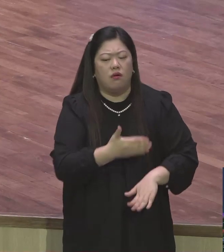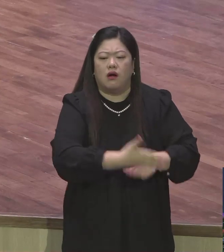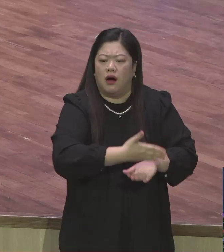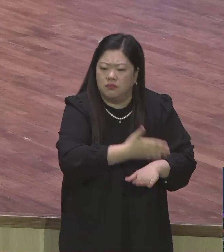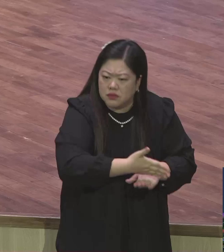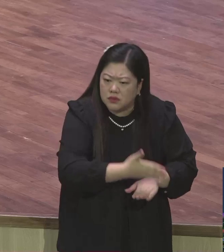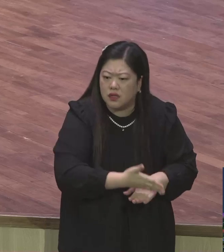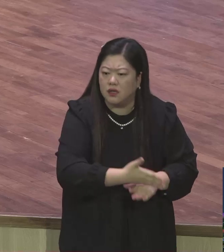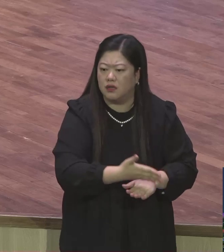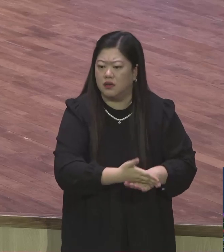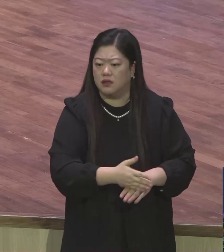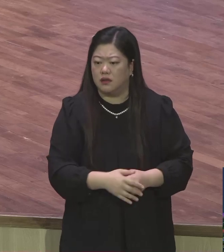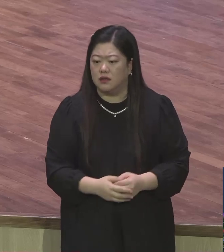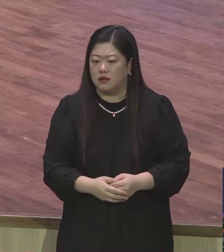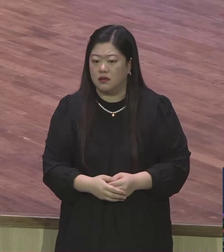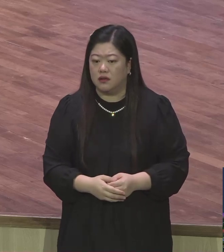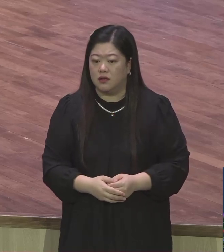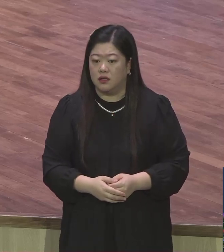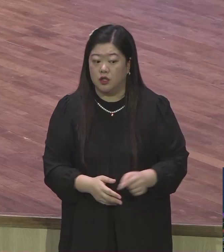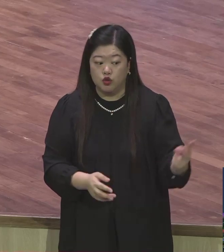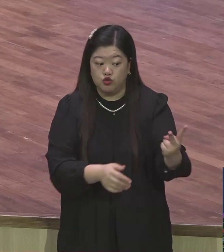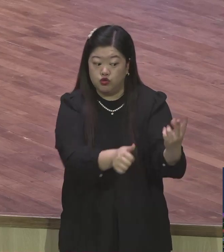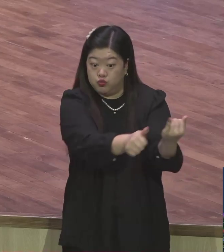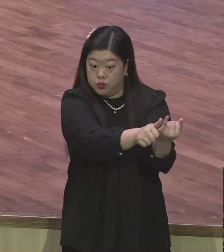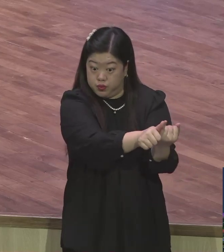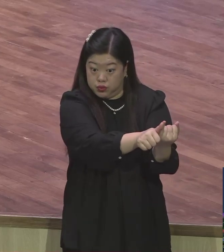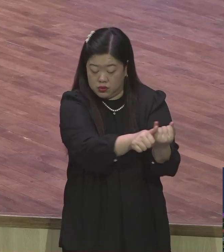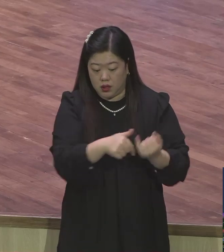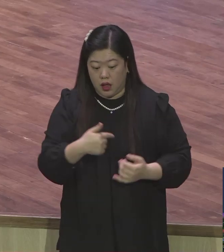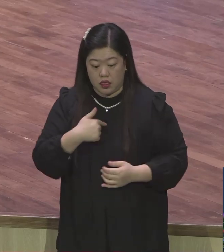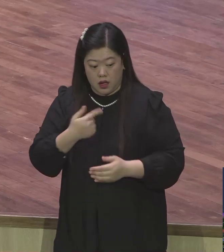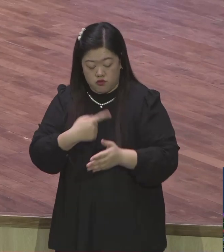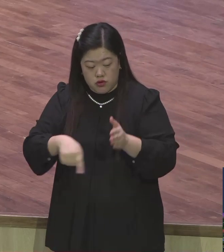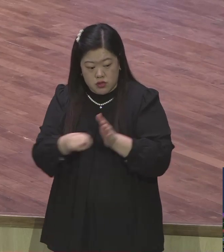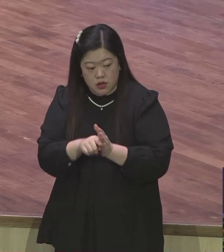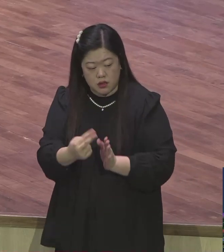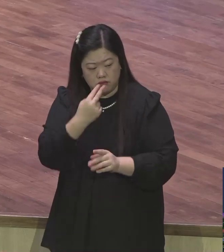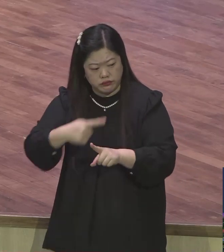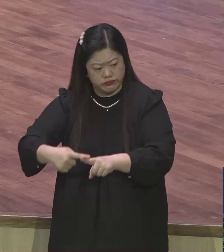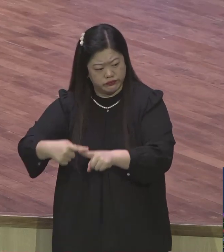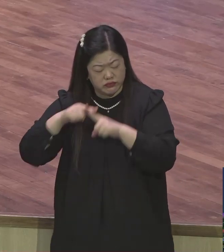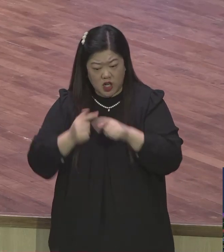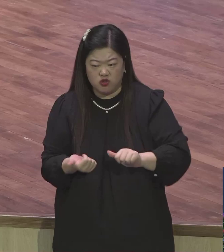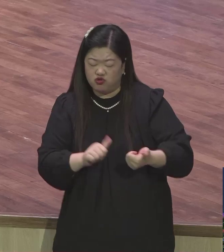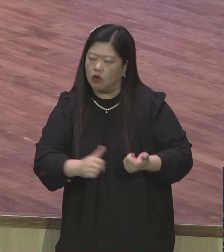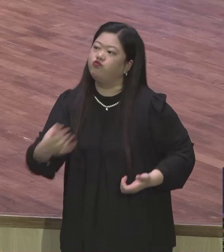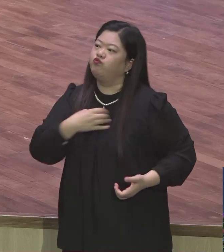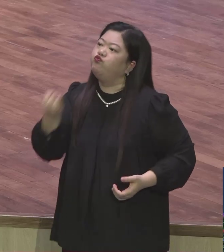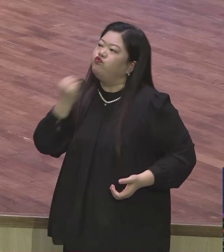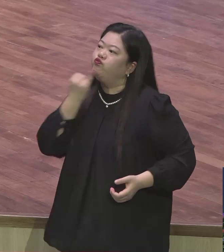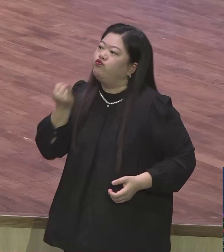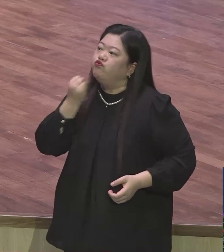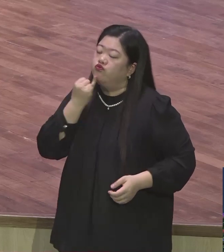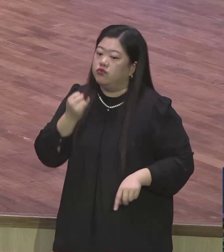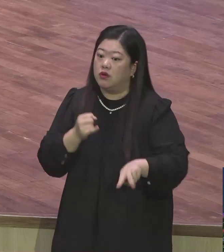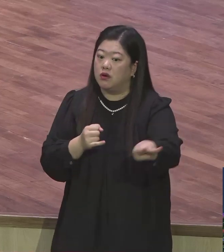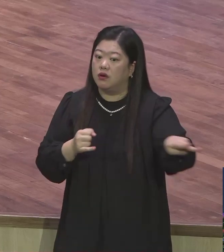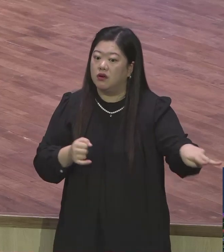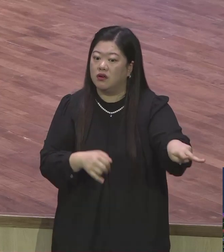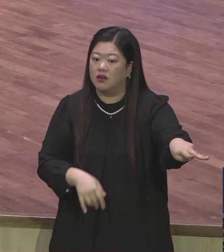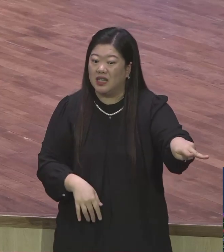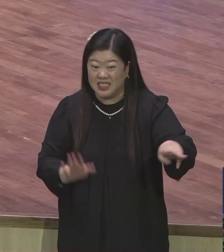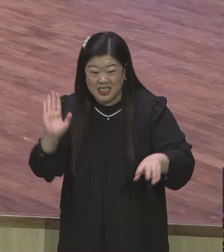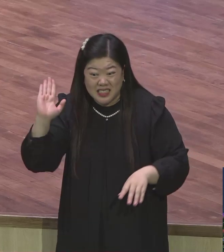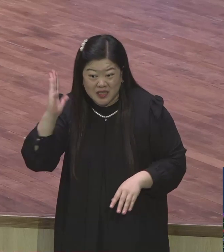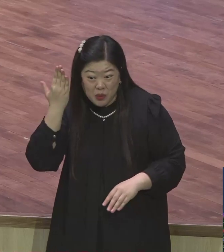자신을 위하여 목이라도 내놨다. 요즘은 이해 안 되지만 그때는 순교를 많이